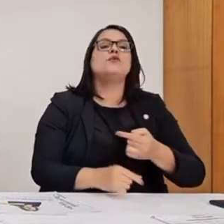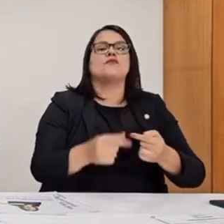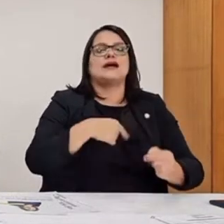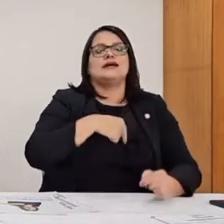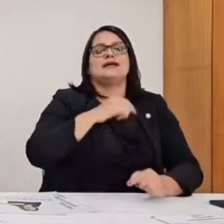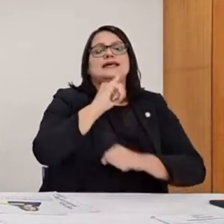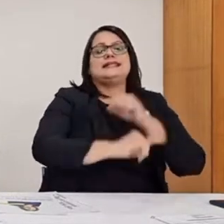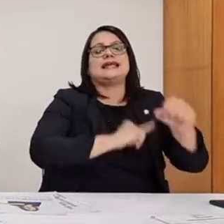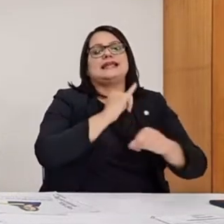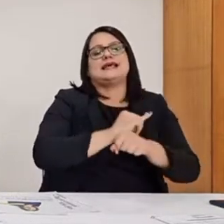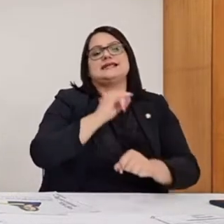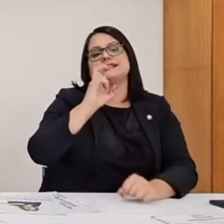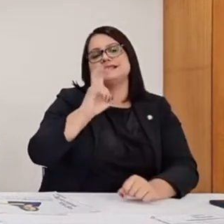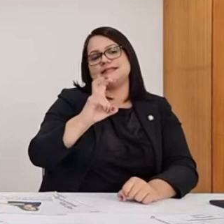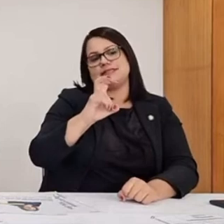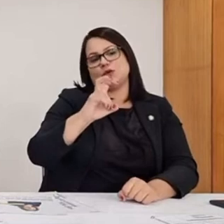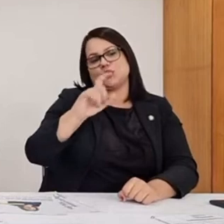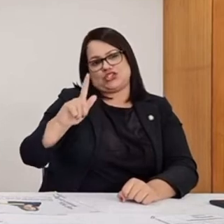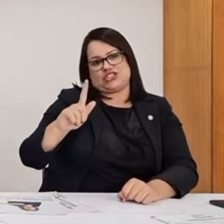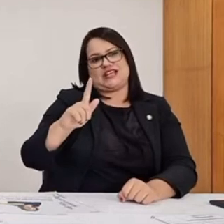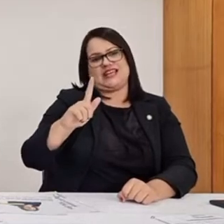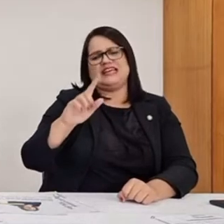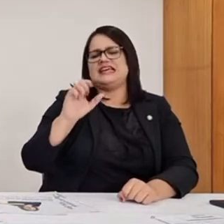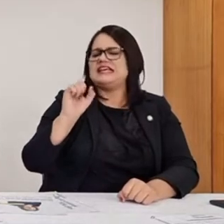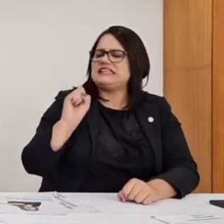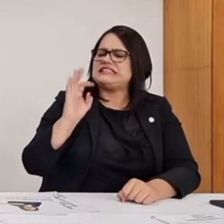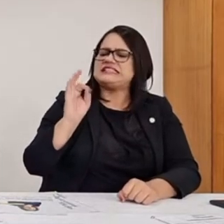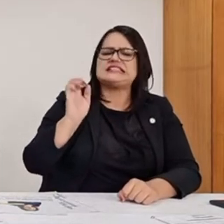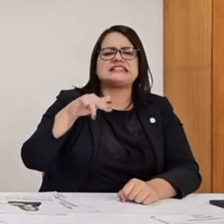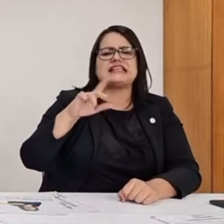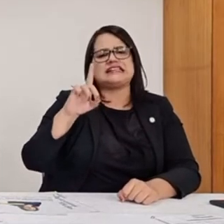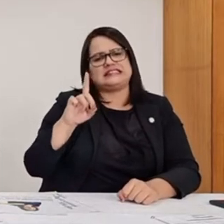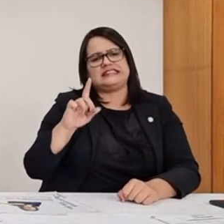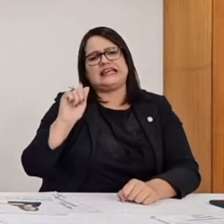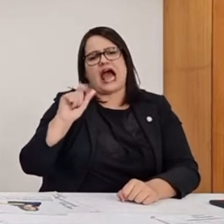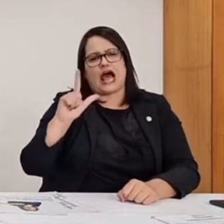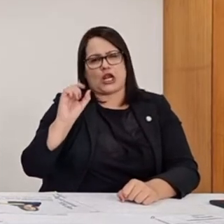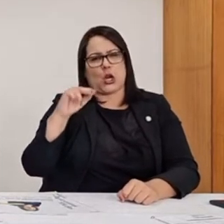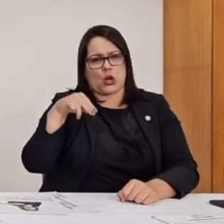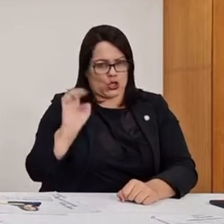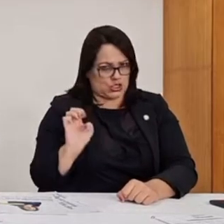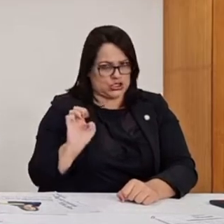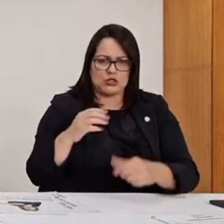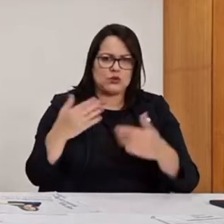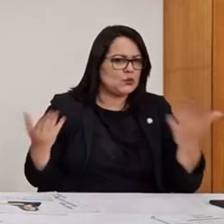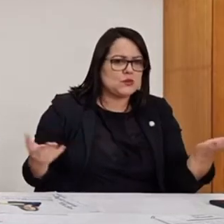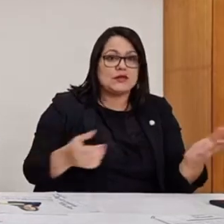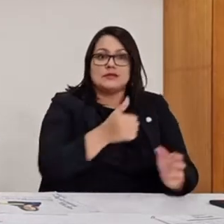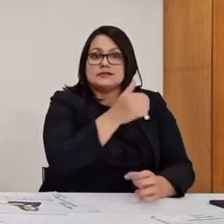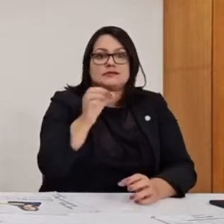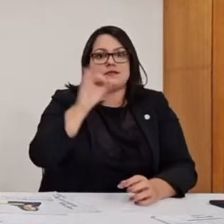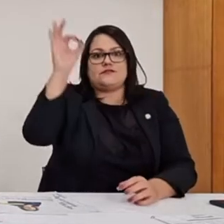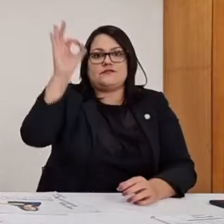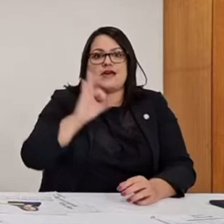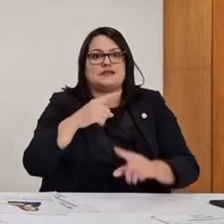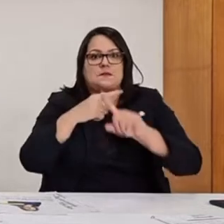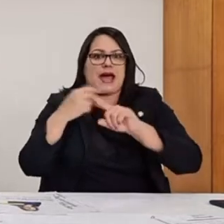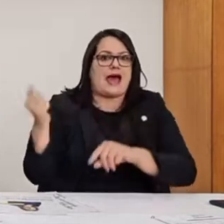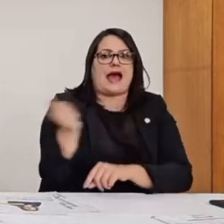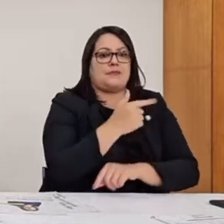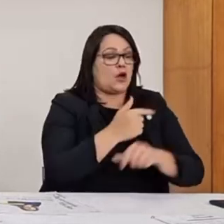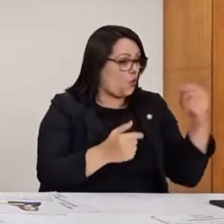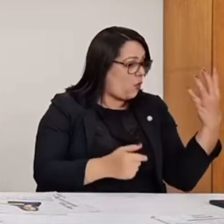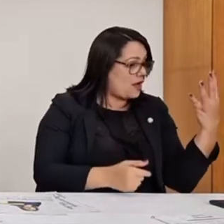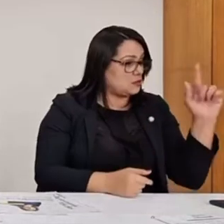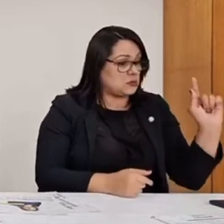5G standalone. Isso o pessoal não vai saber o que é. É o 5G, ele é 100 vezes mais rápido que o 4G. Além